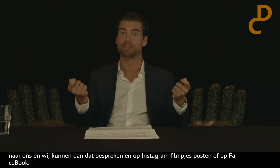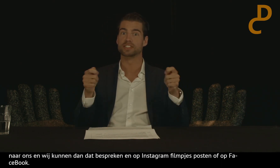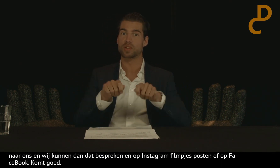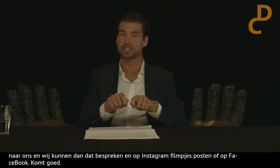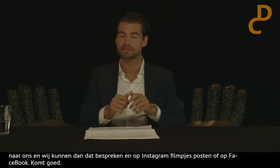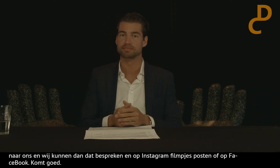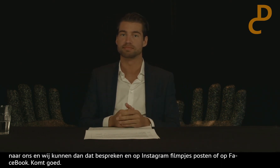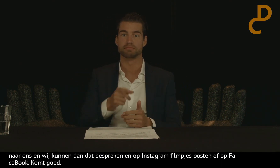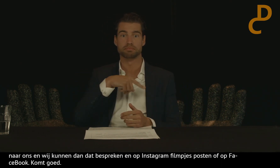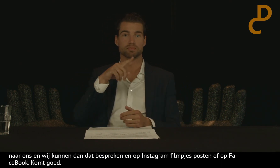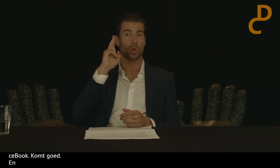En nu dan de afsluiting.